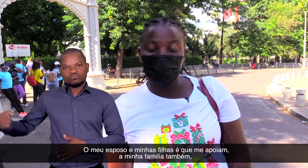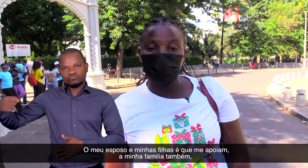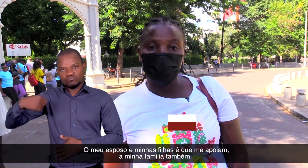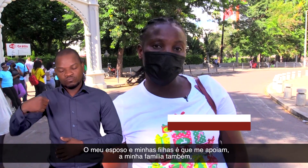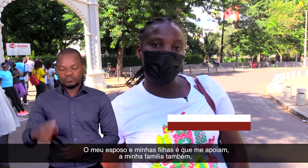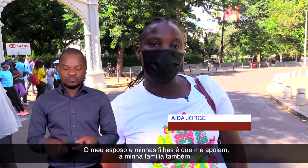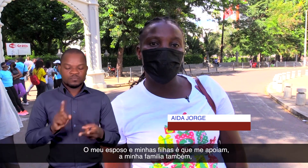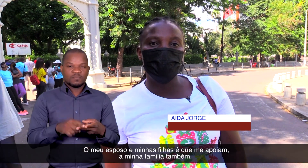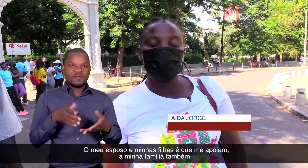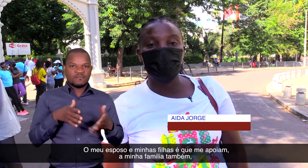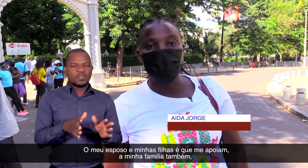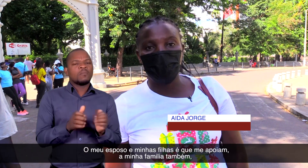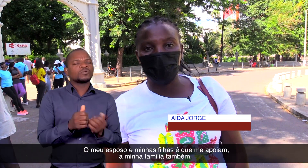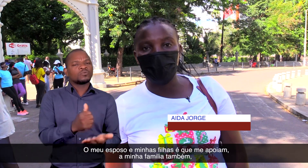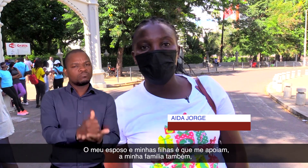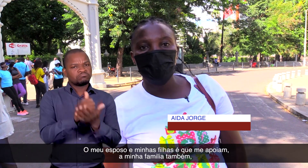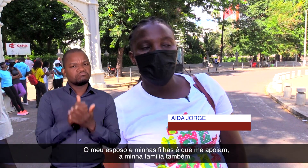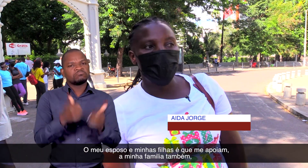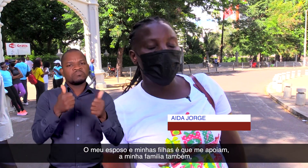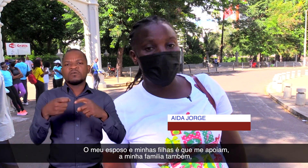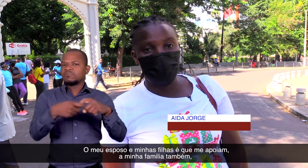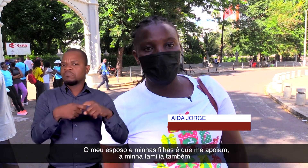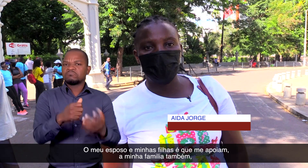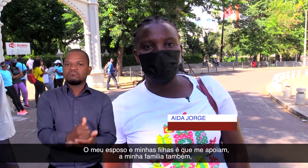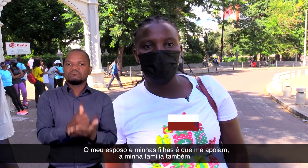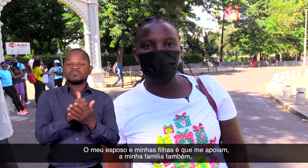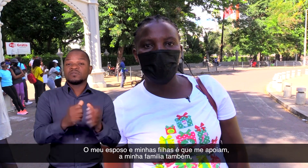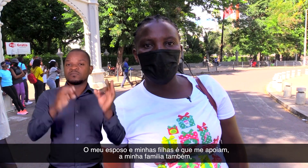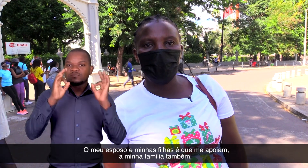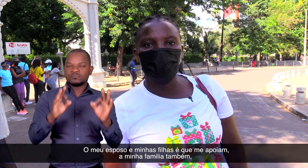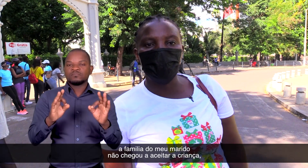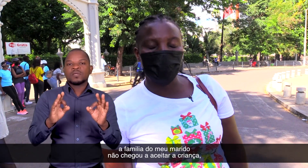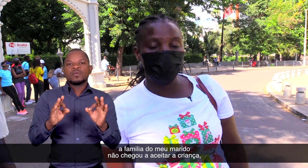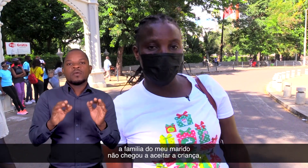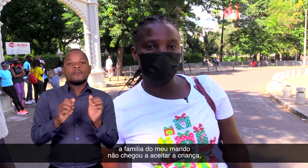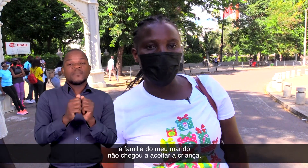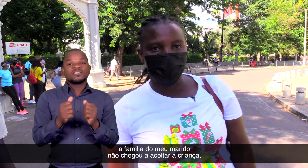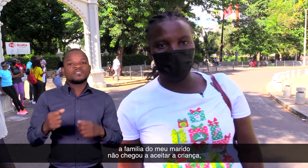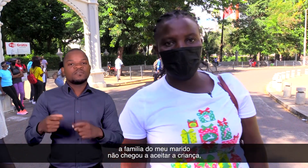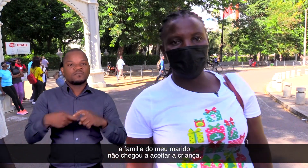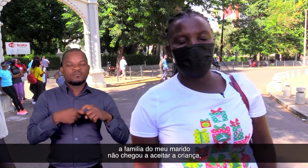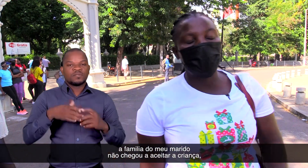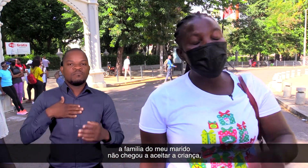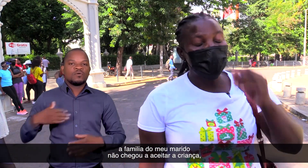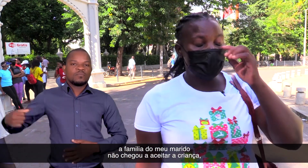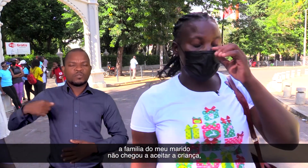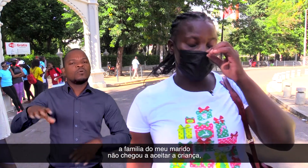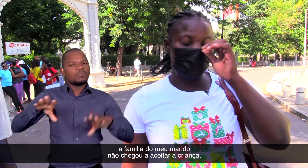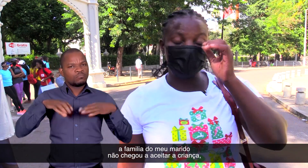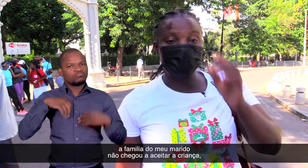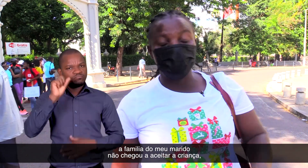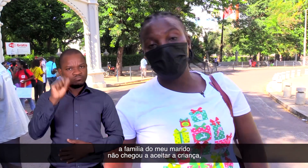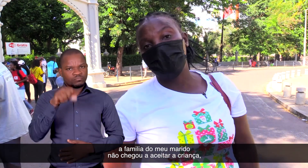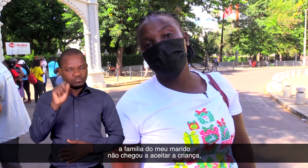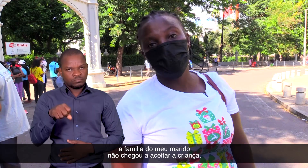O meu esposo e as minhas filhas aqui me apoiam, e a minha família também me apoia. São as famílias que me apoiam, e a